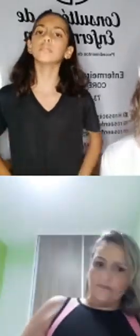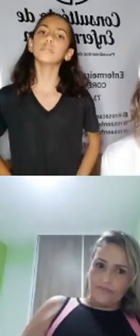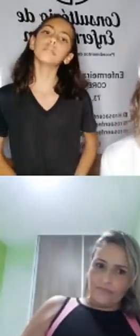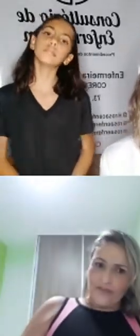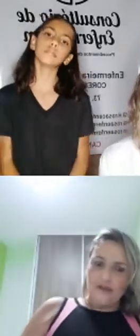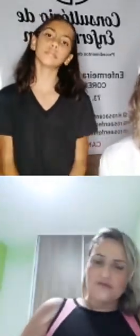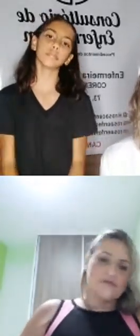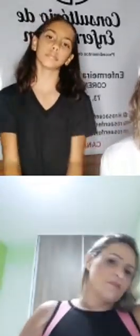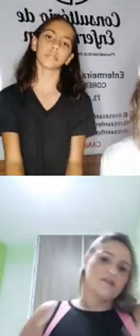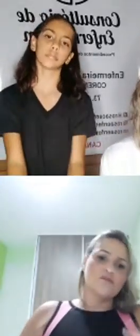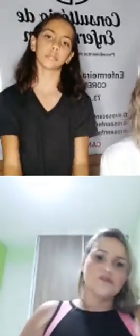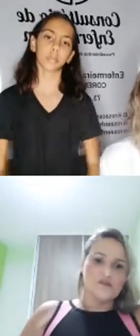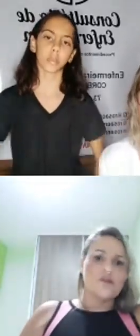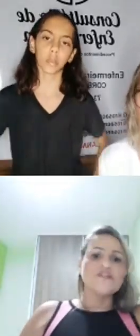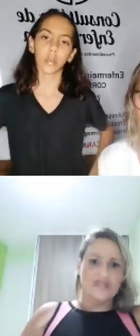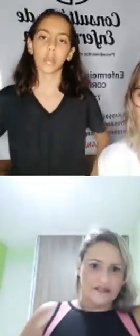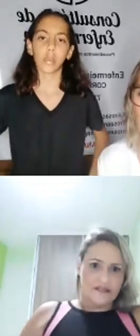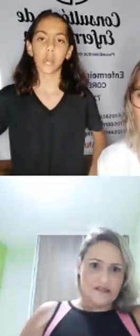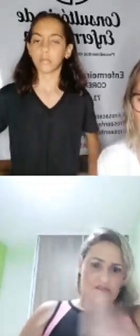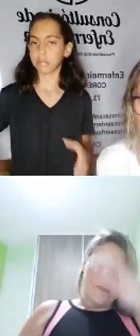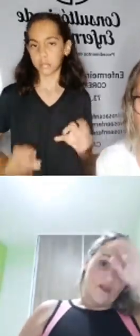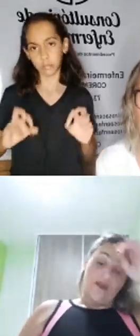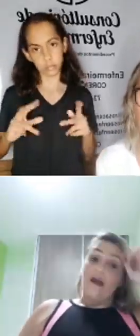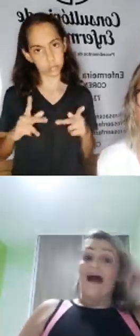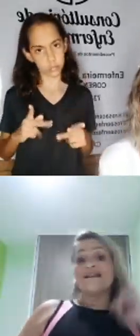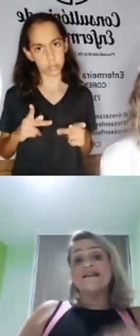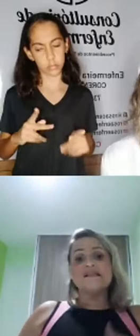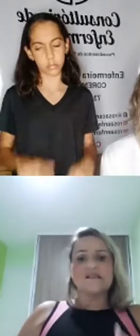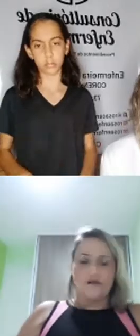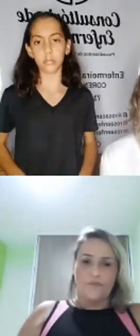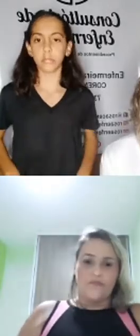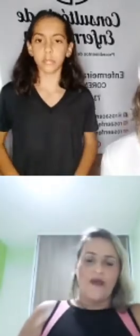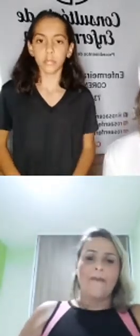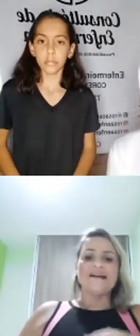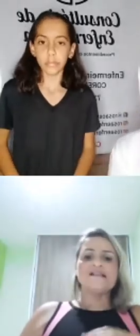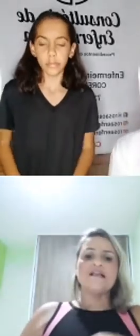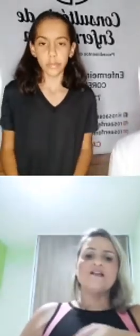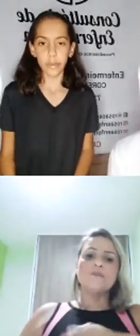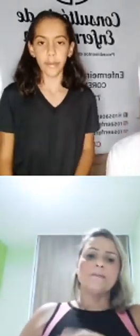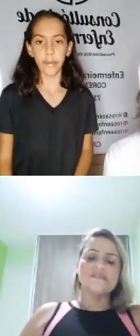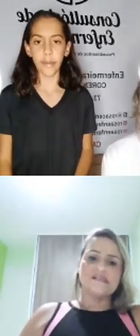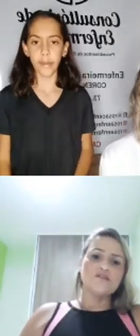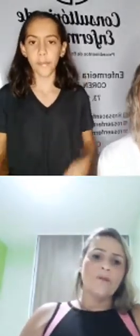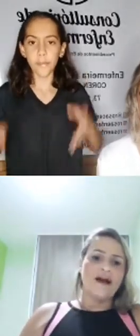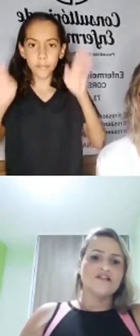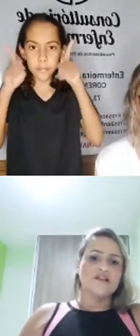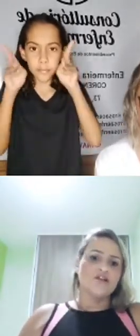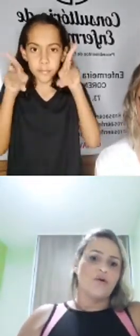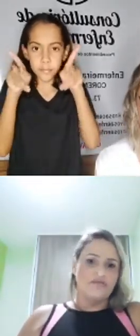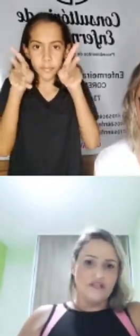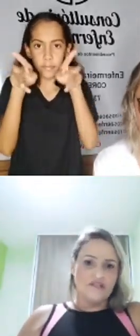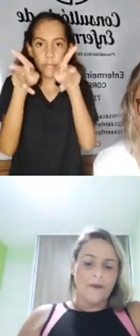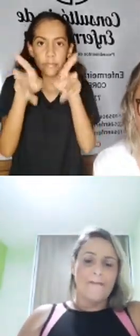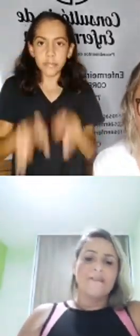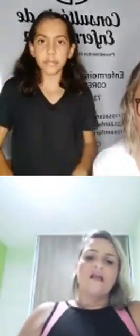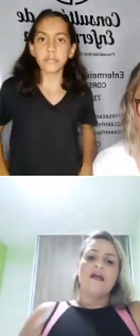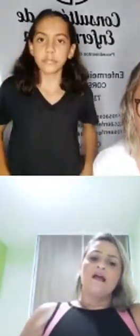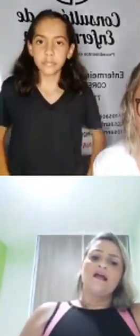sim pelas condições obstétricas. Atenção, a paciente sintomática de